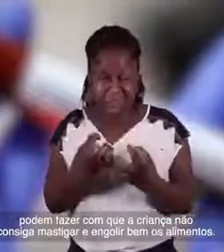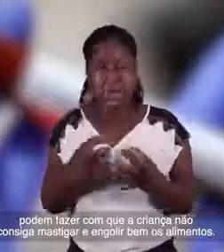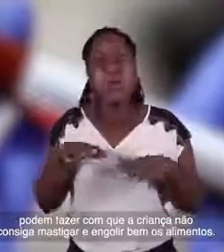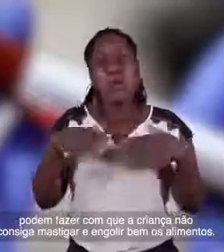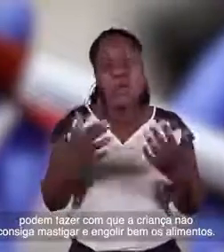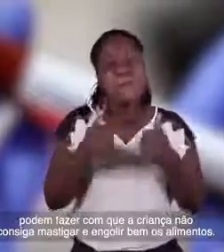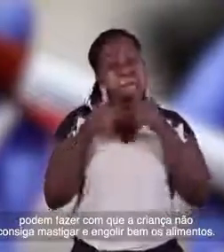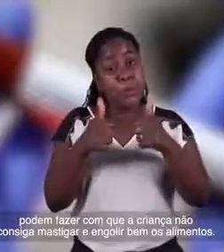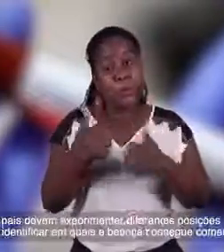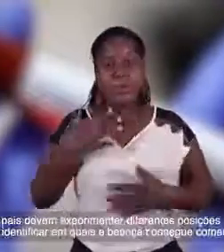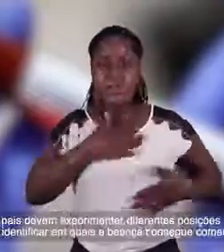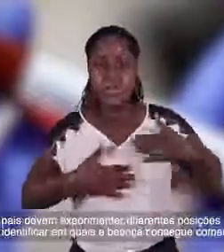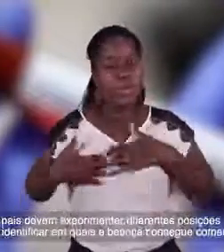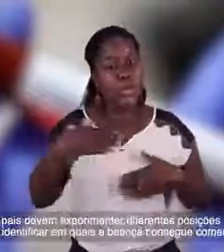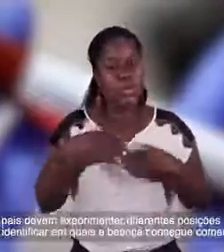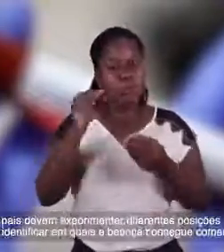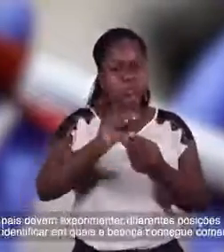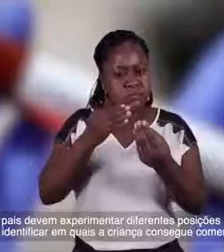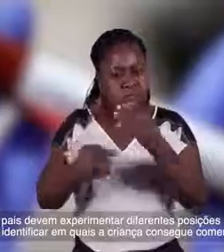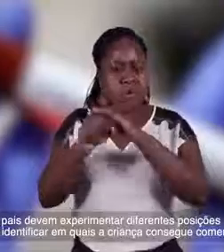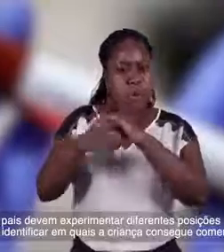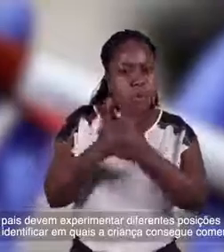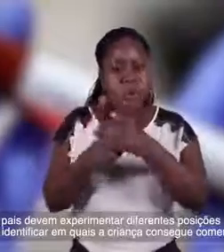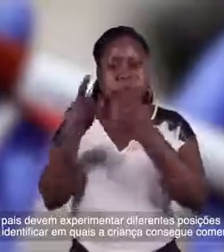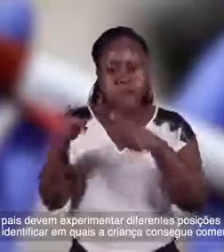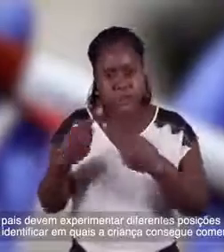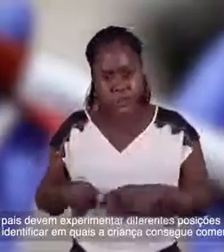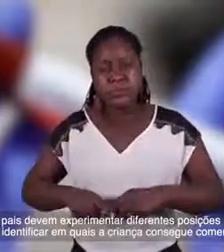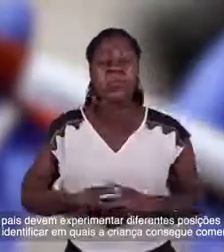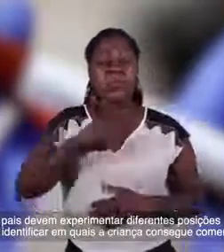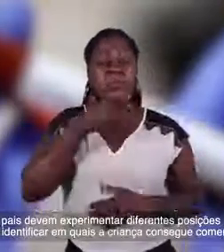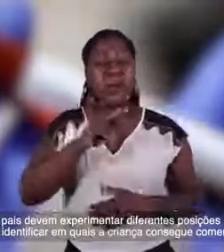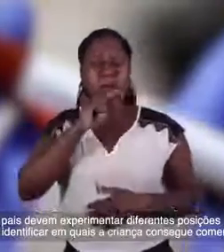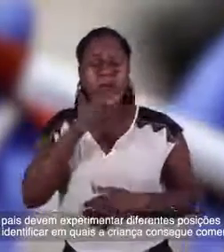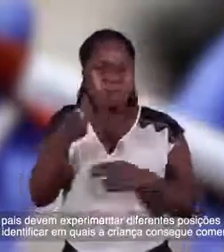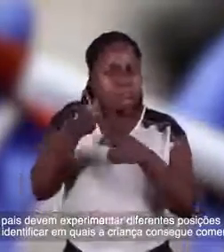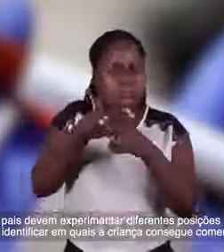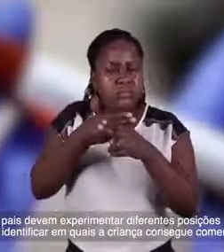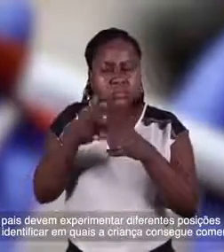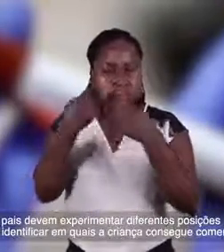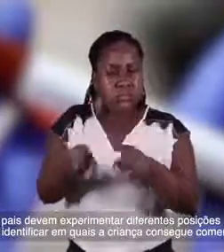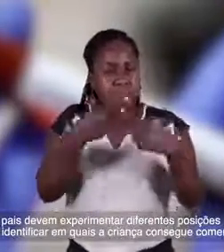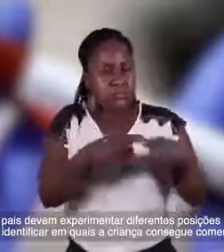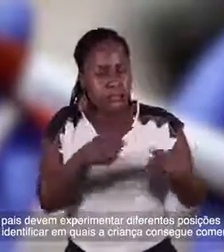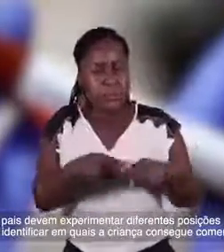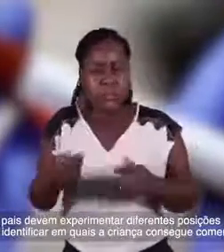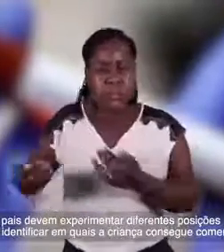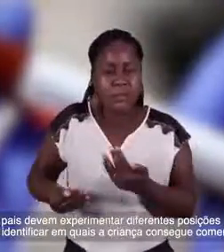os alimentos. Os pais devem experimentar diferentes posições para identificar em quais